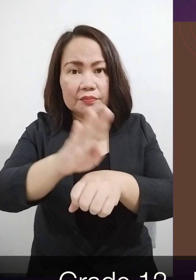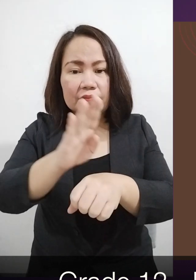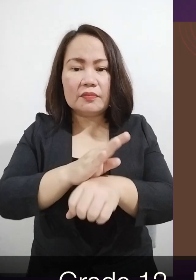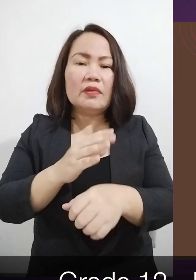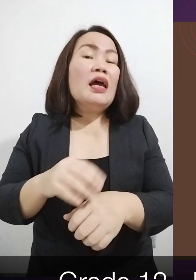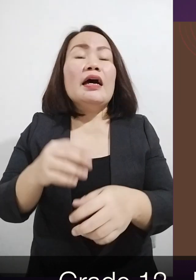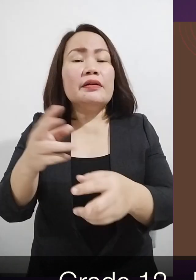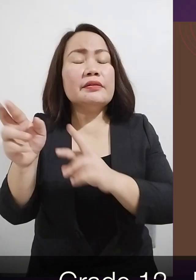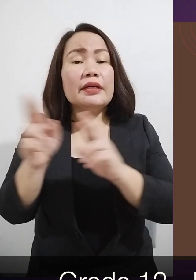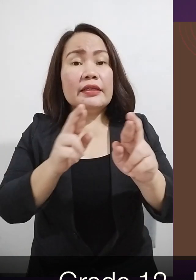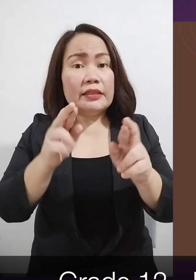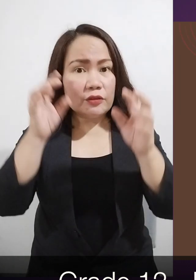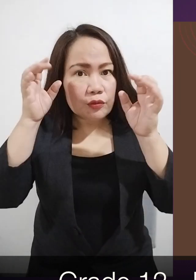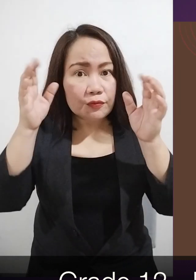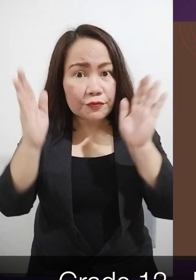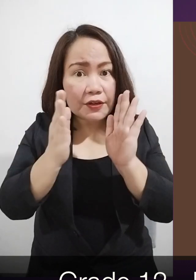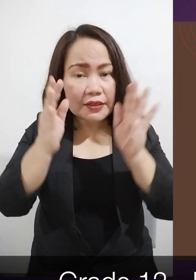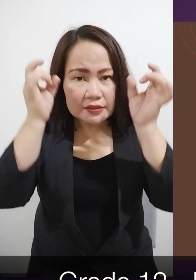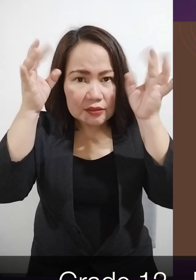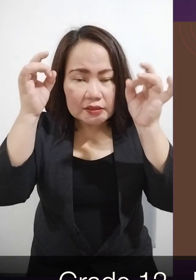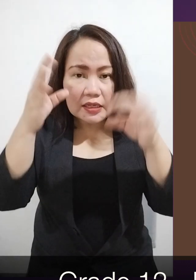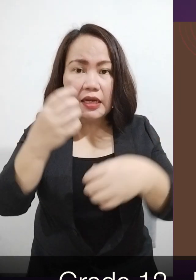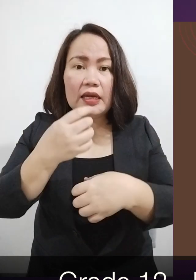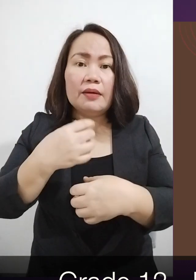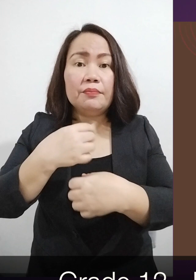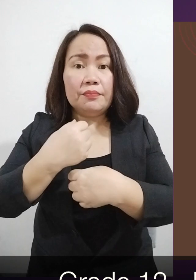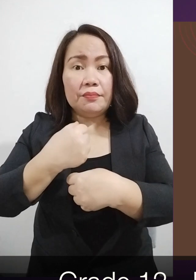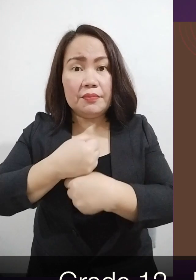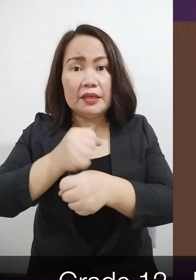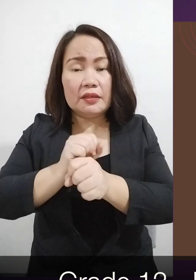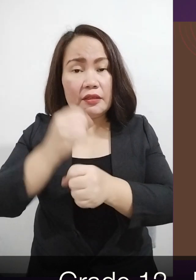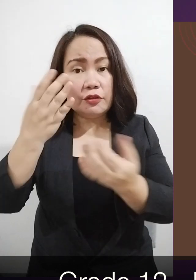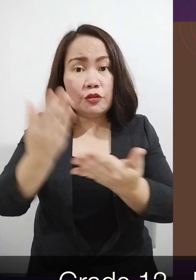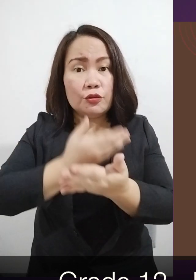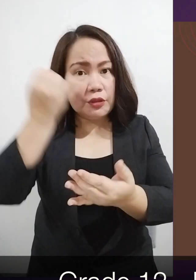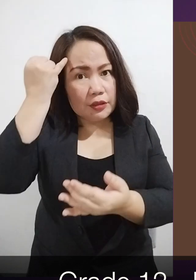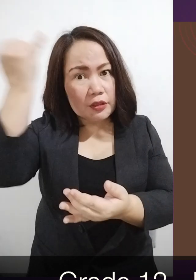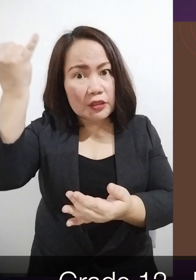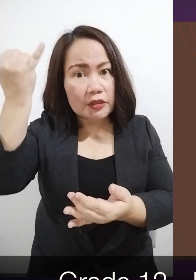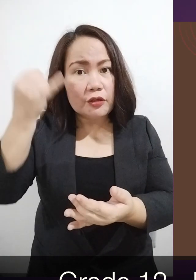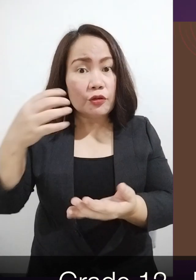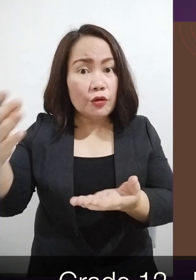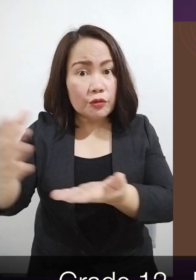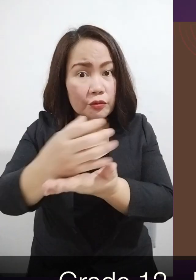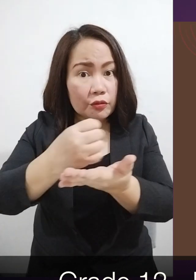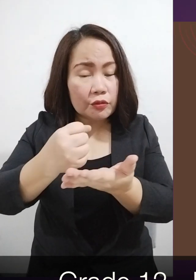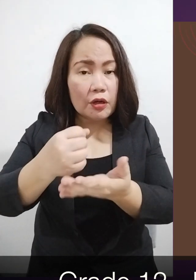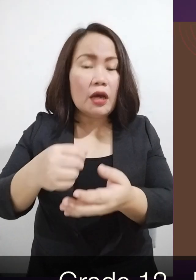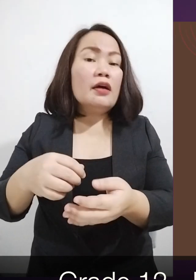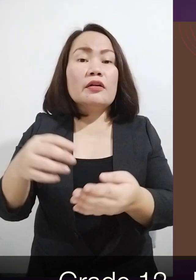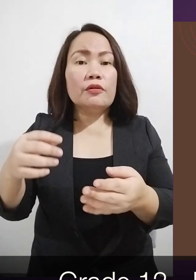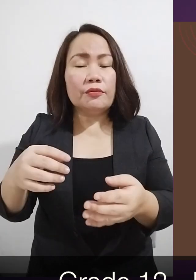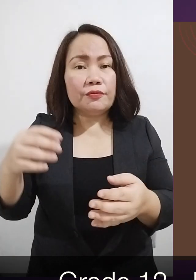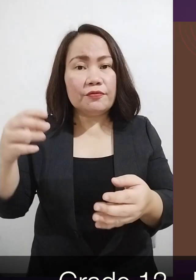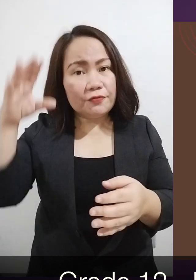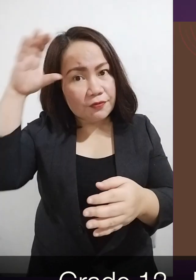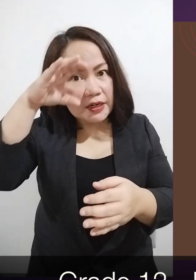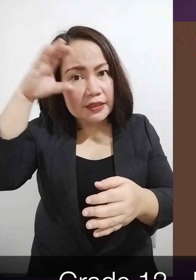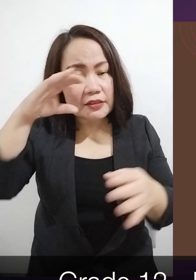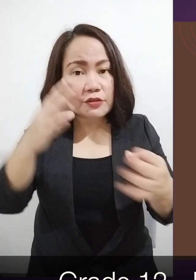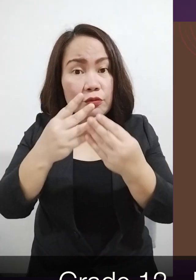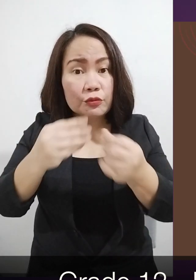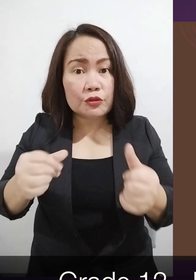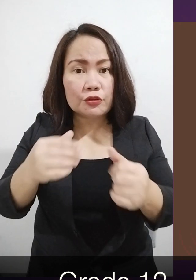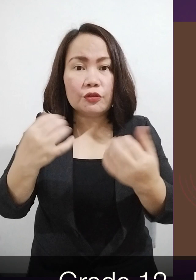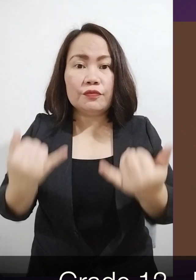handang kumuha ng mga panganib at makabuo ng mga bagong ideya upang gawin itong natatangi at kumikitang mga solusyon sa mga kasalukuyang problema.